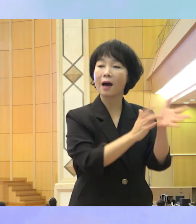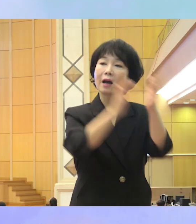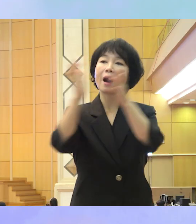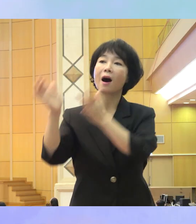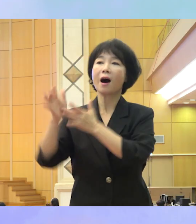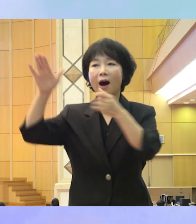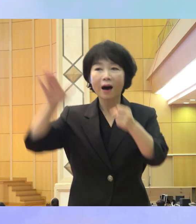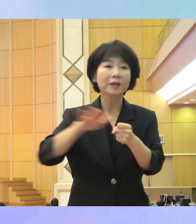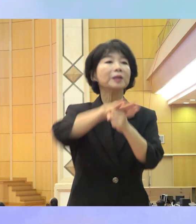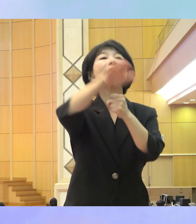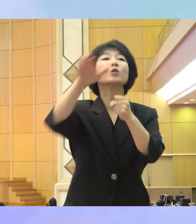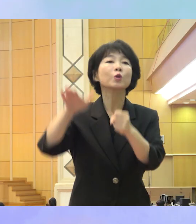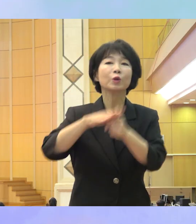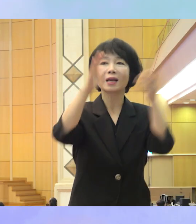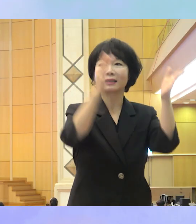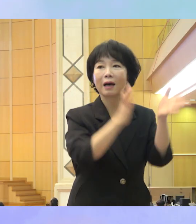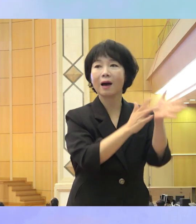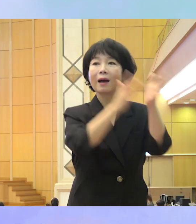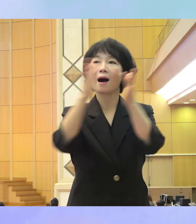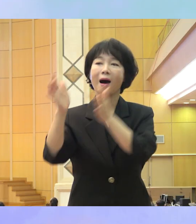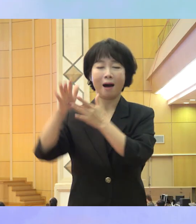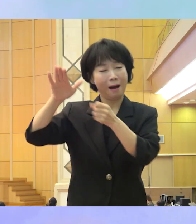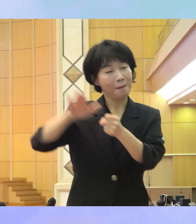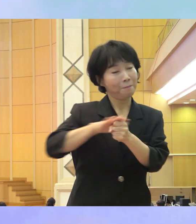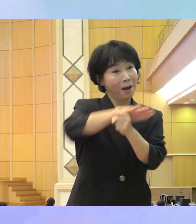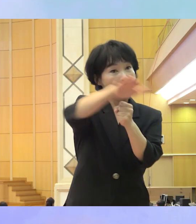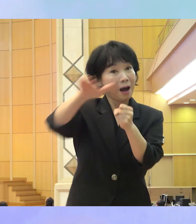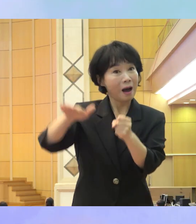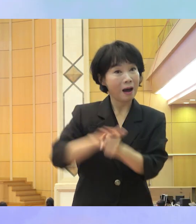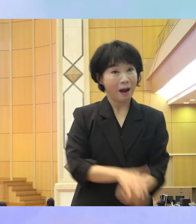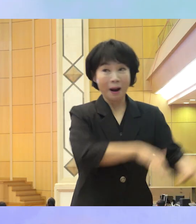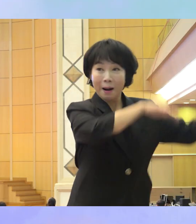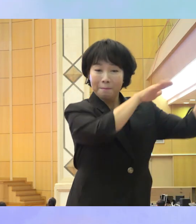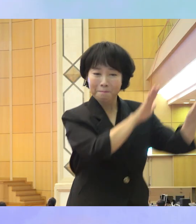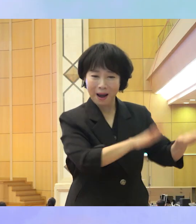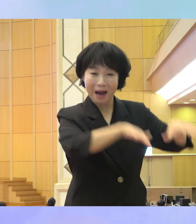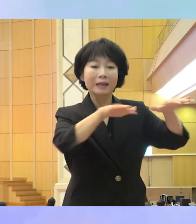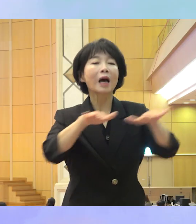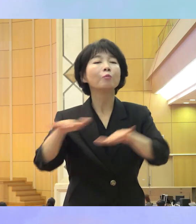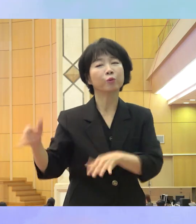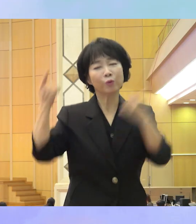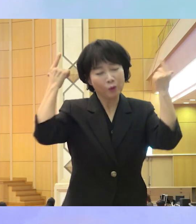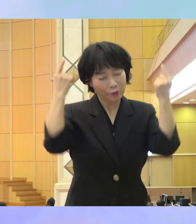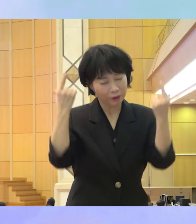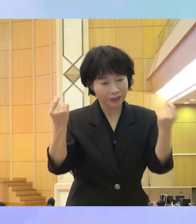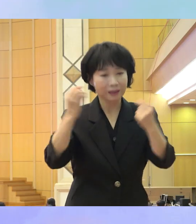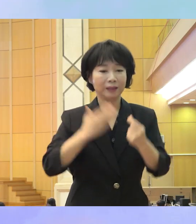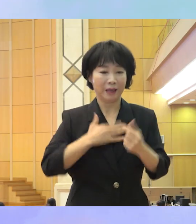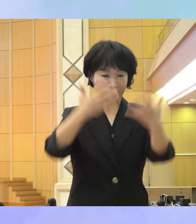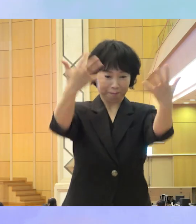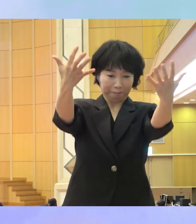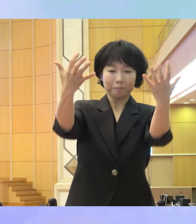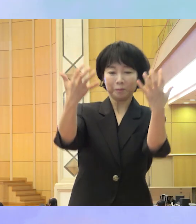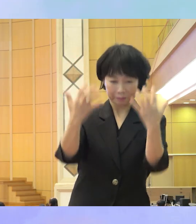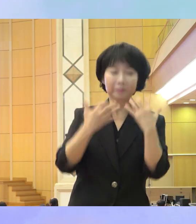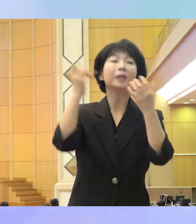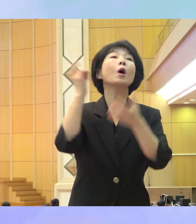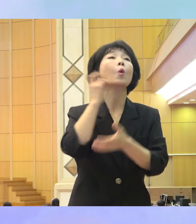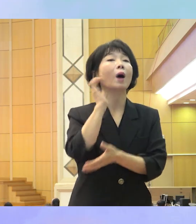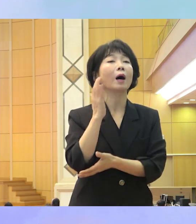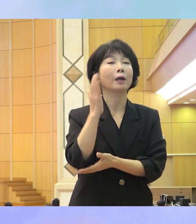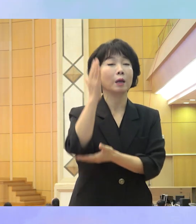예수의 사랑, 예수의 사랑, 바다 물결같이 내게